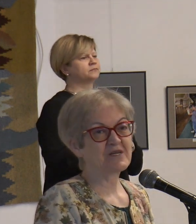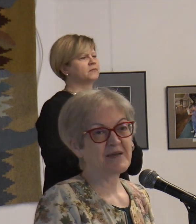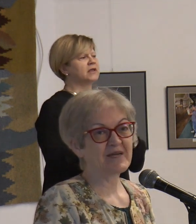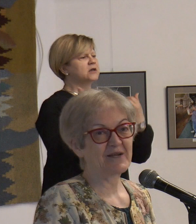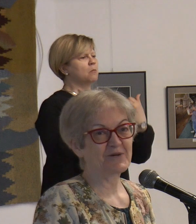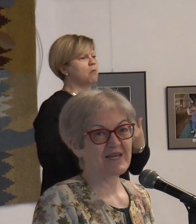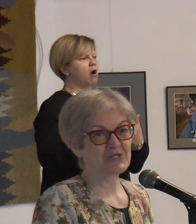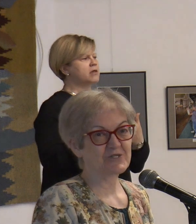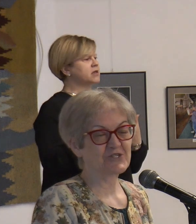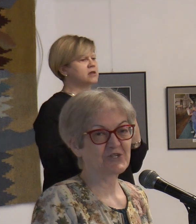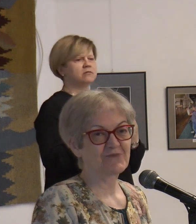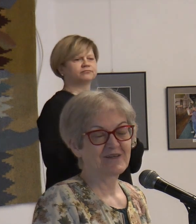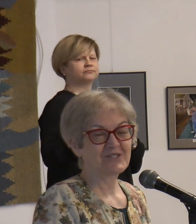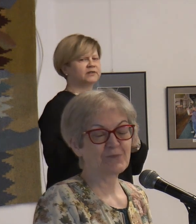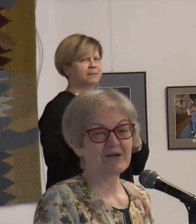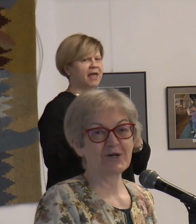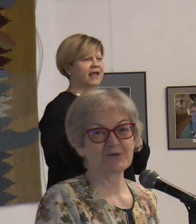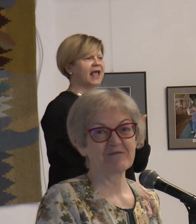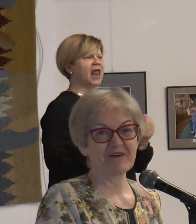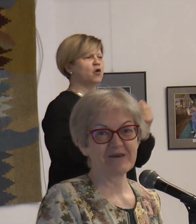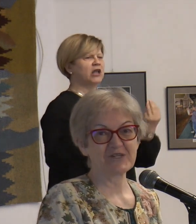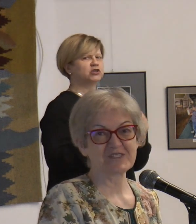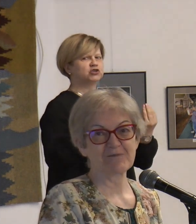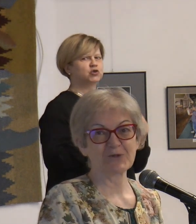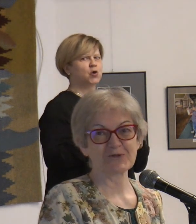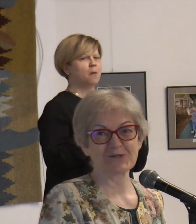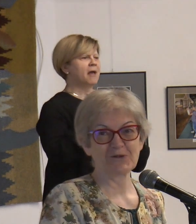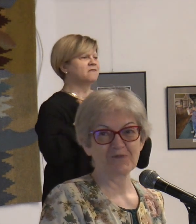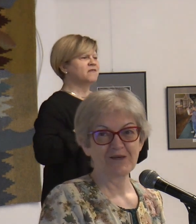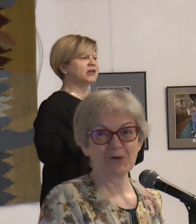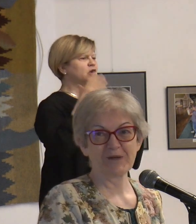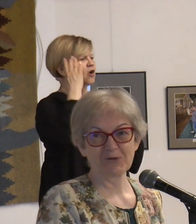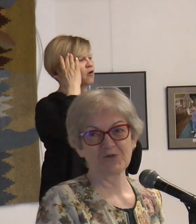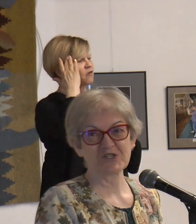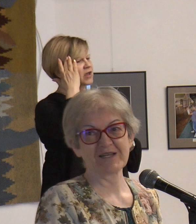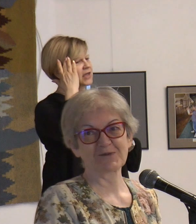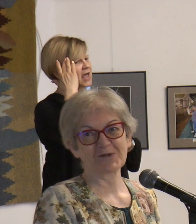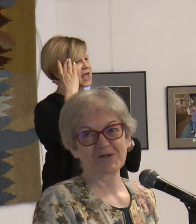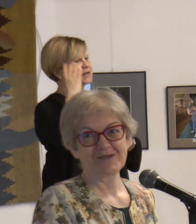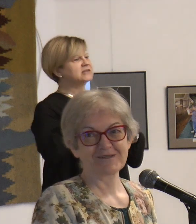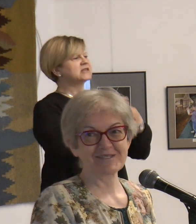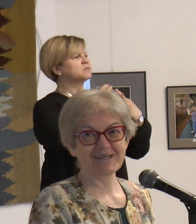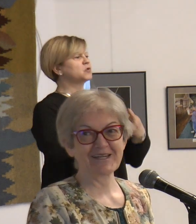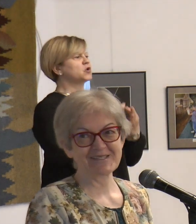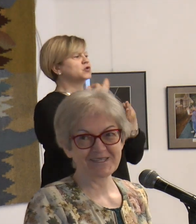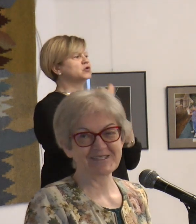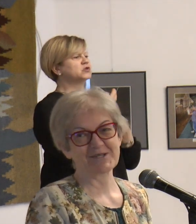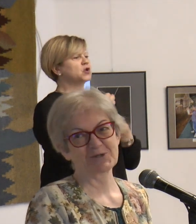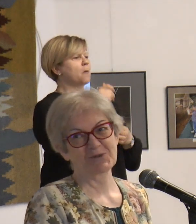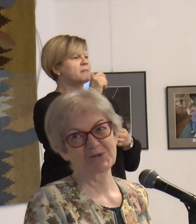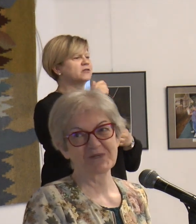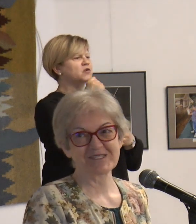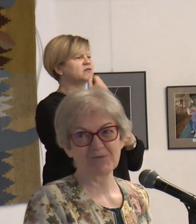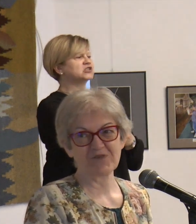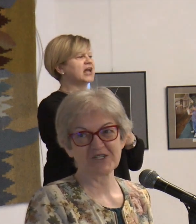ehhez a mai remek előadáshoz is csak meghajtom a fejem és szívből köszönöm, hogy Petőfi Sándor 19.